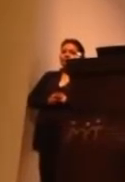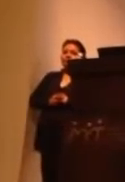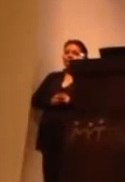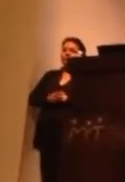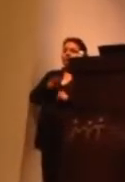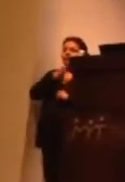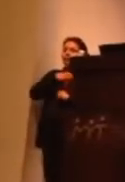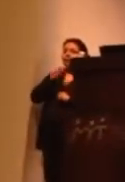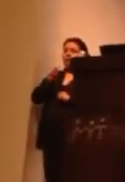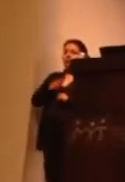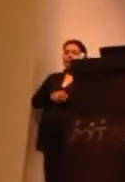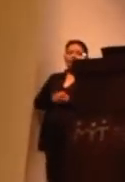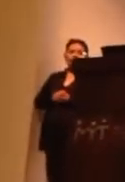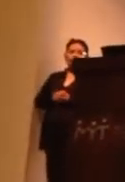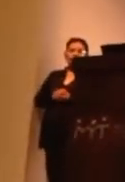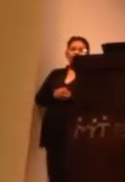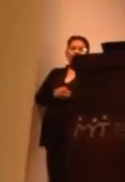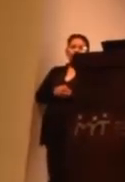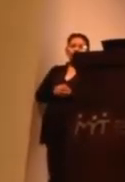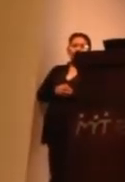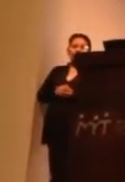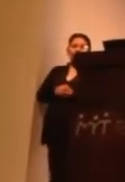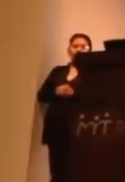Bueno, vamos